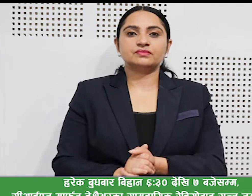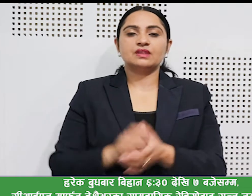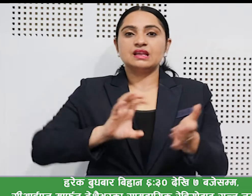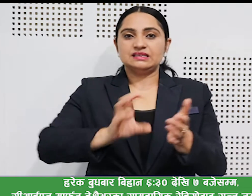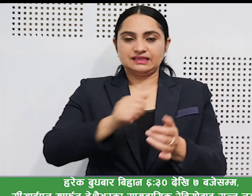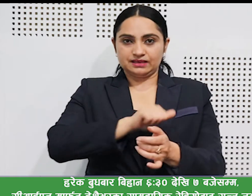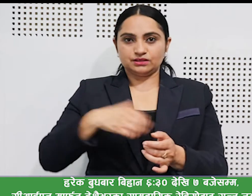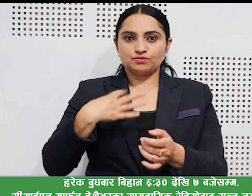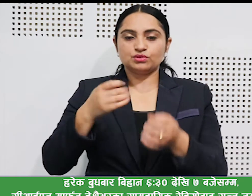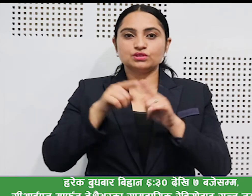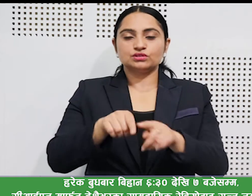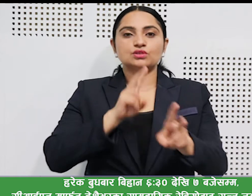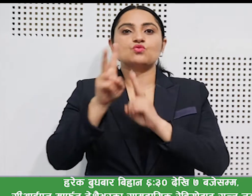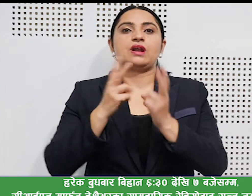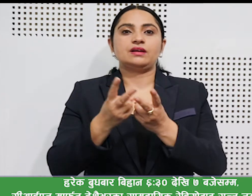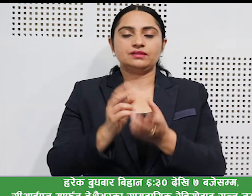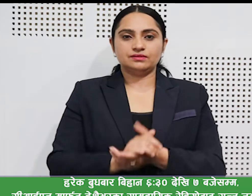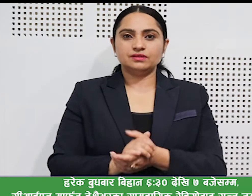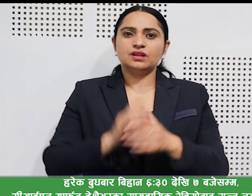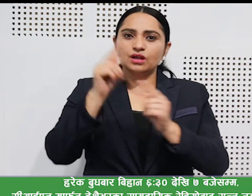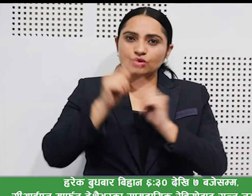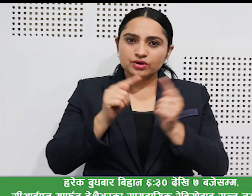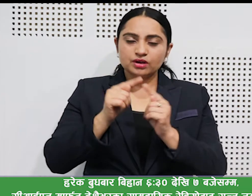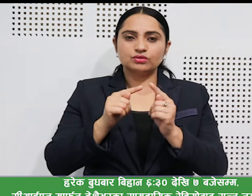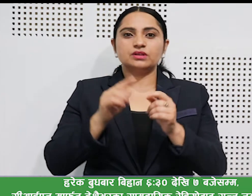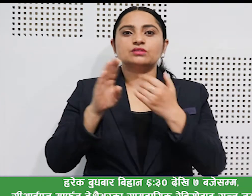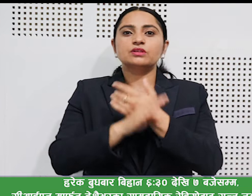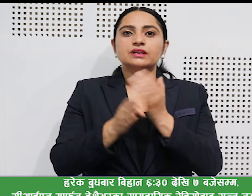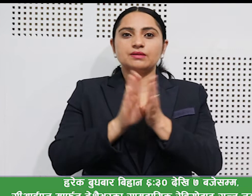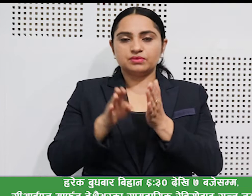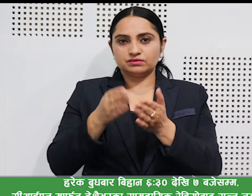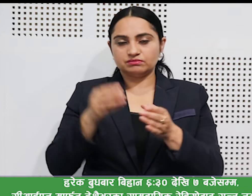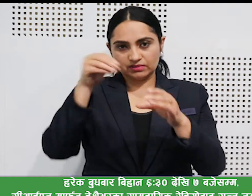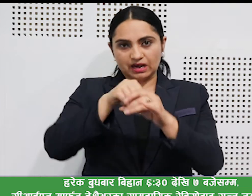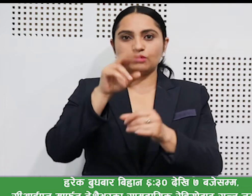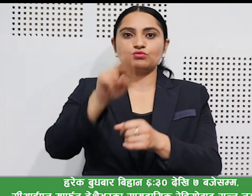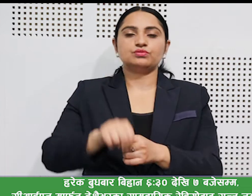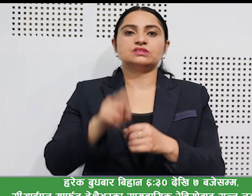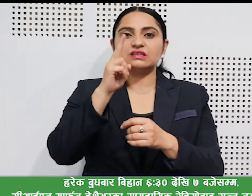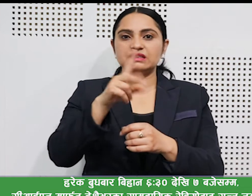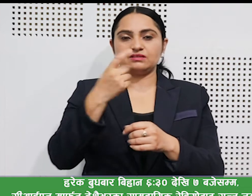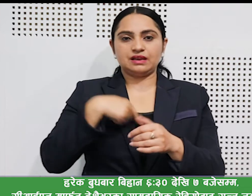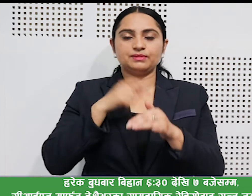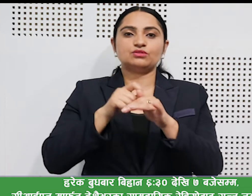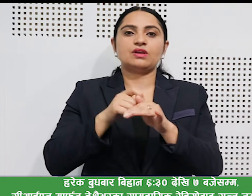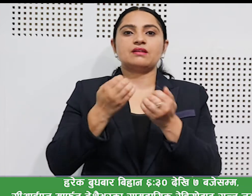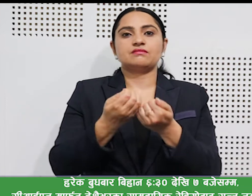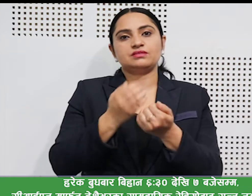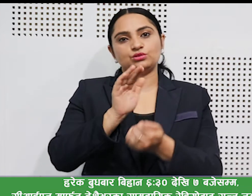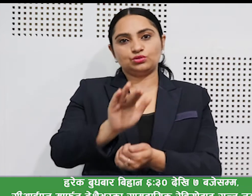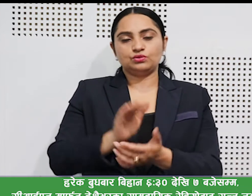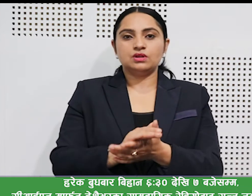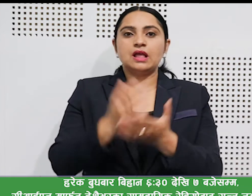स्थानीय जनप्रतिनिधिसँगको कुराकानी। कुनै न कुनै कोडबाट सम्बोधन गर्नै पर्छ, त्यसको लागि चाहिँ हामी तयारी गर्ने हिसाबमा अगाडि छौँ र